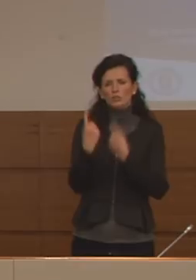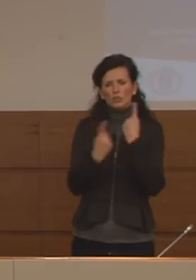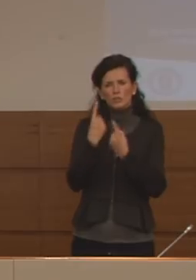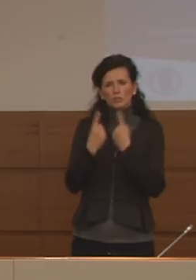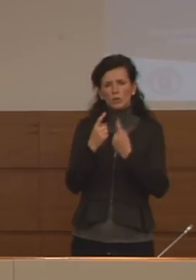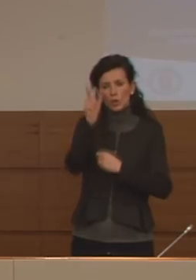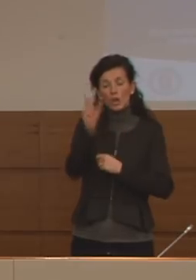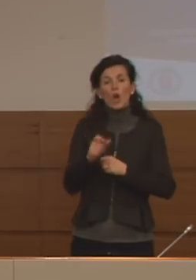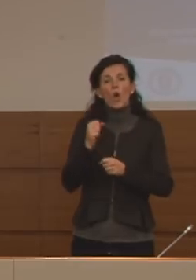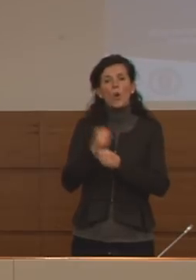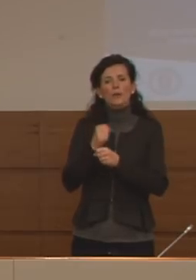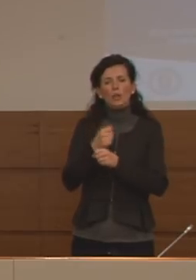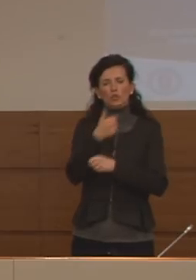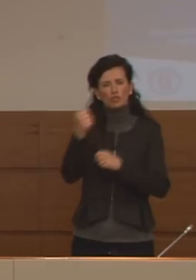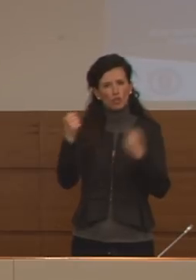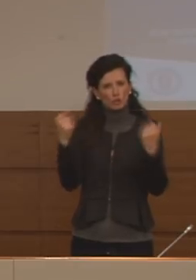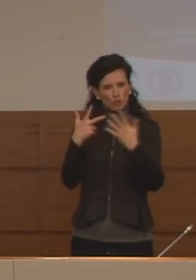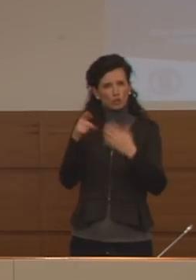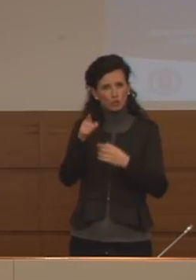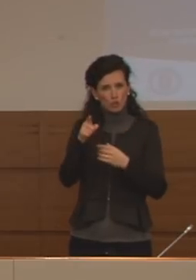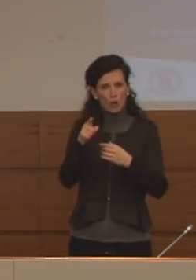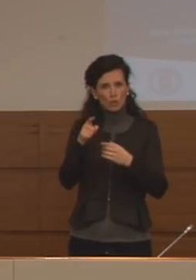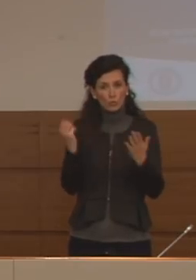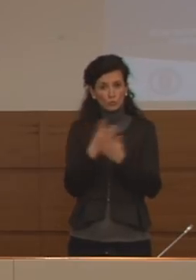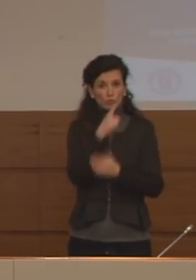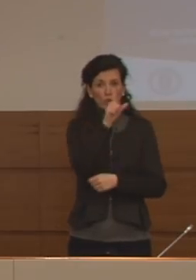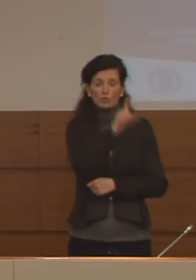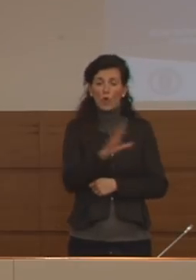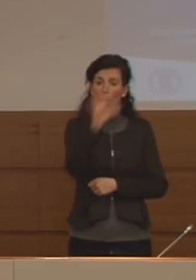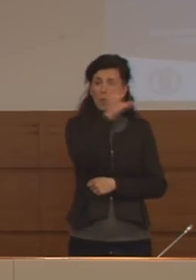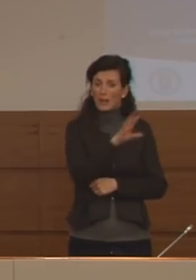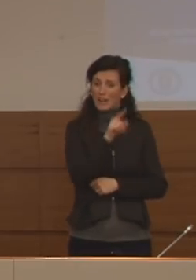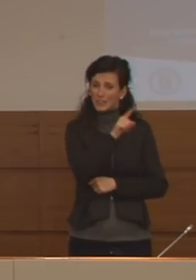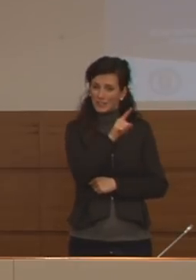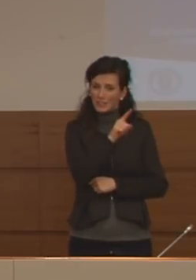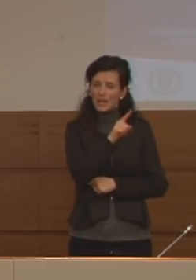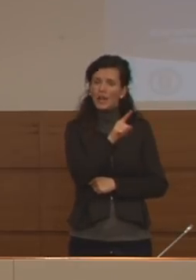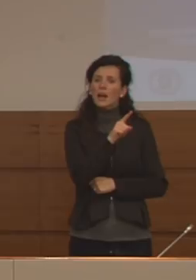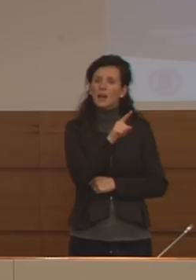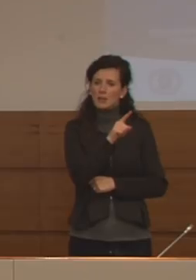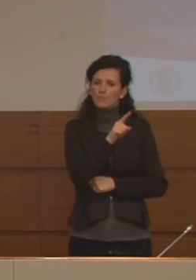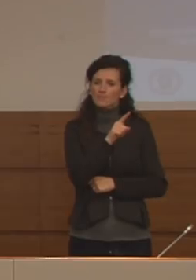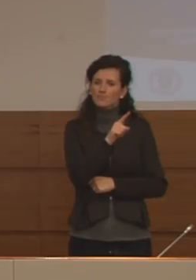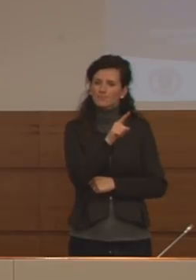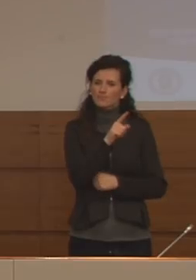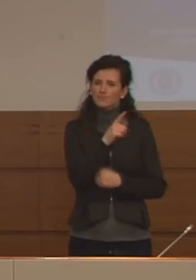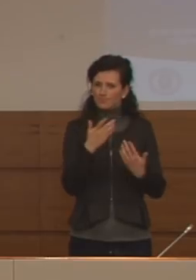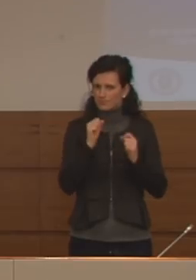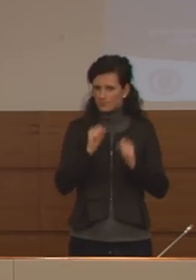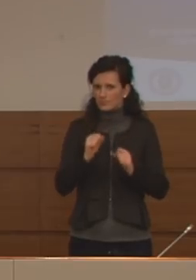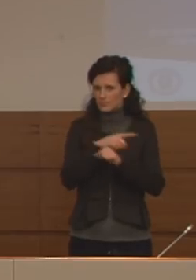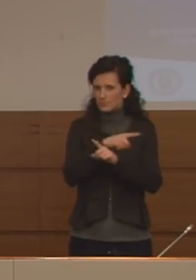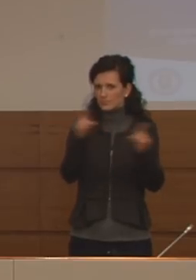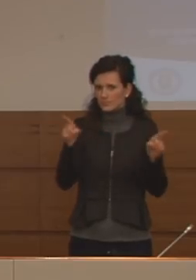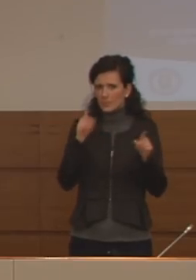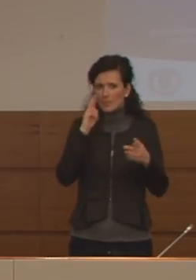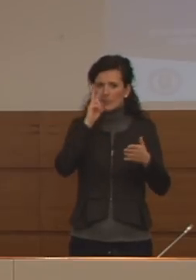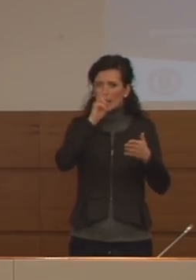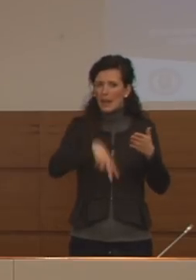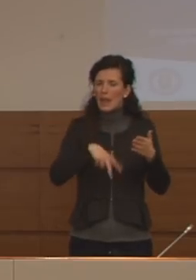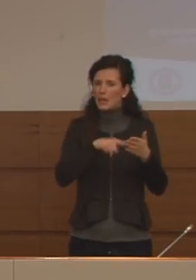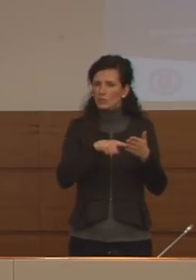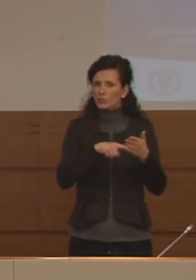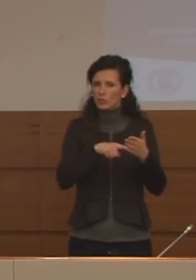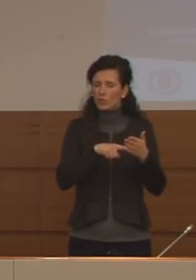di 118 avvenuto in lombardia è stato come avete avuto probabilmente modo di leggere su